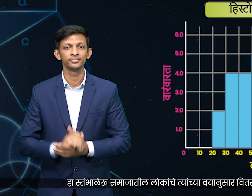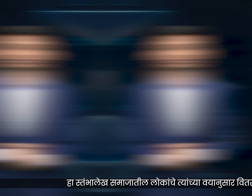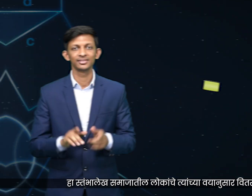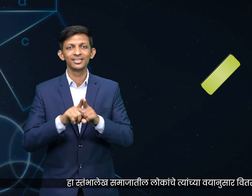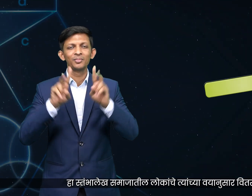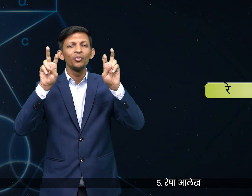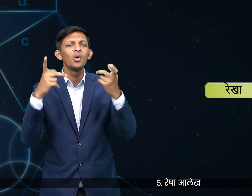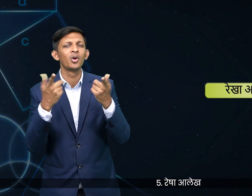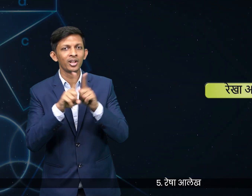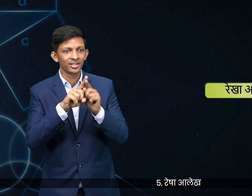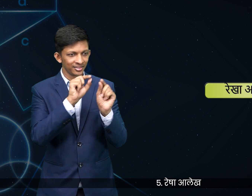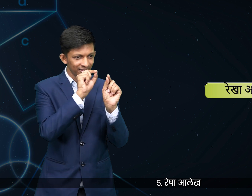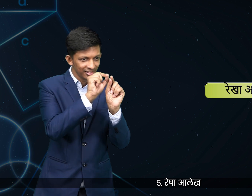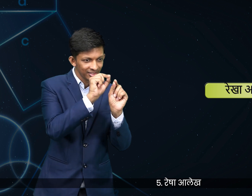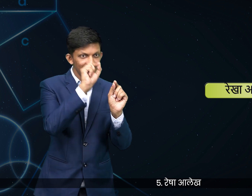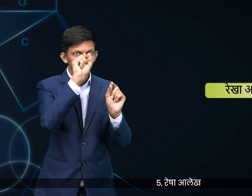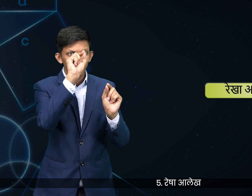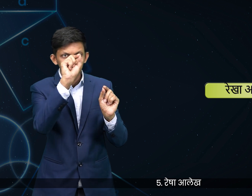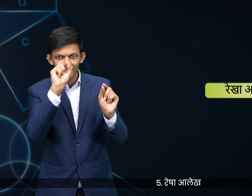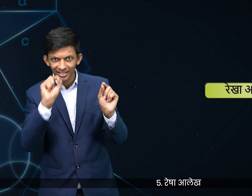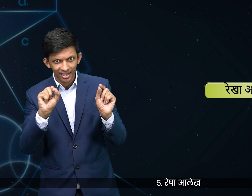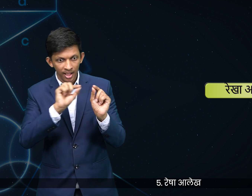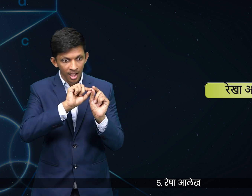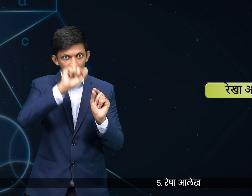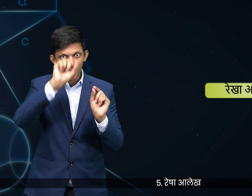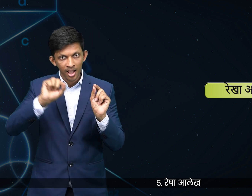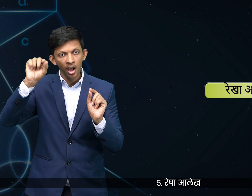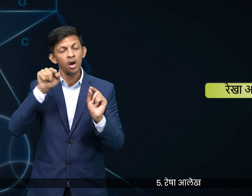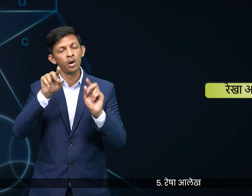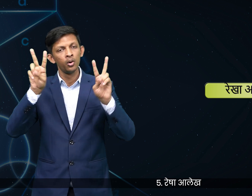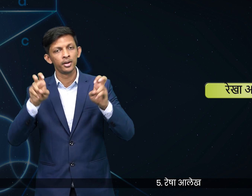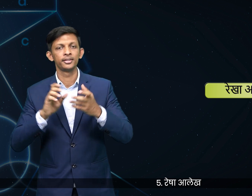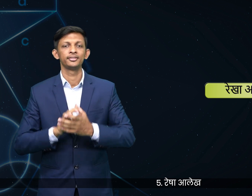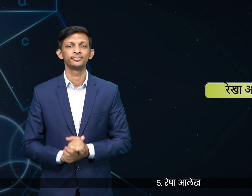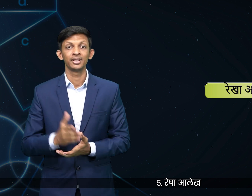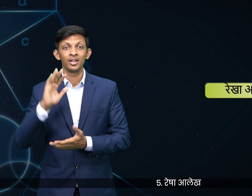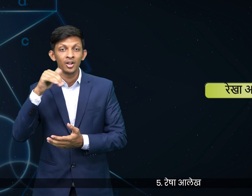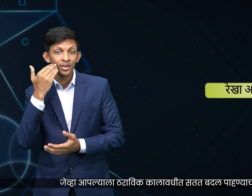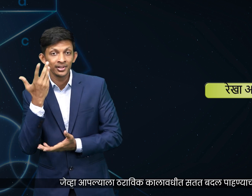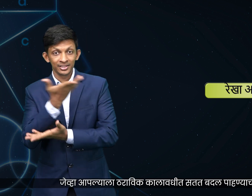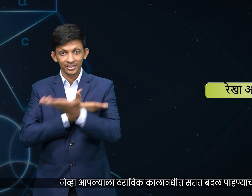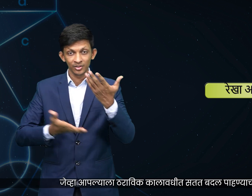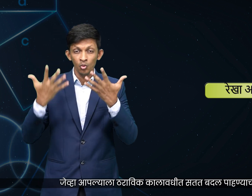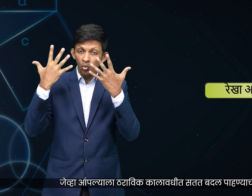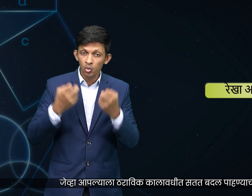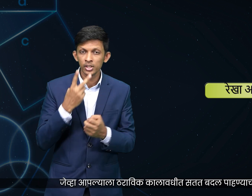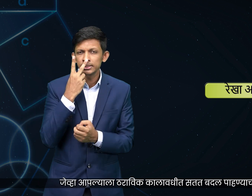रेषा आलेख. जेव्हा आपल्याला